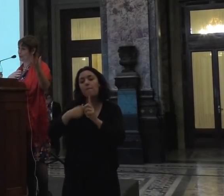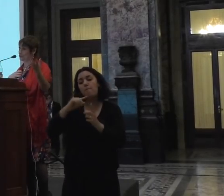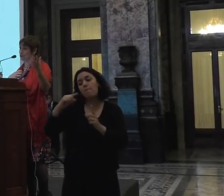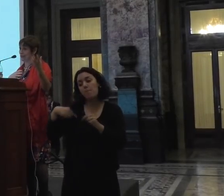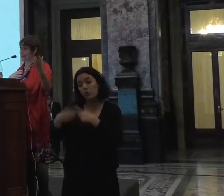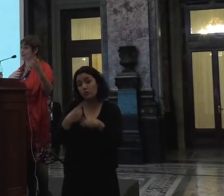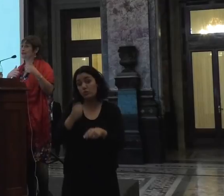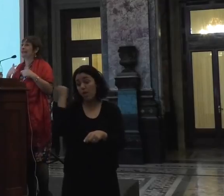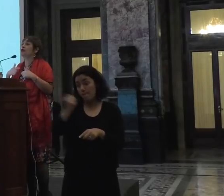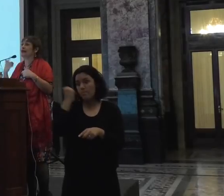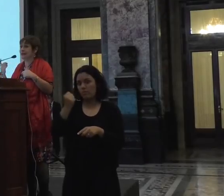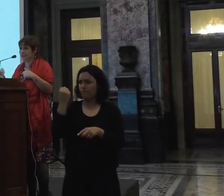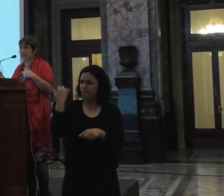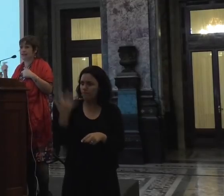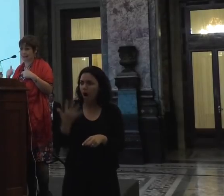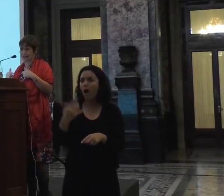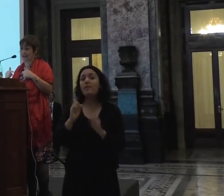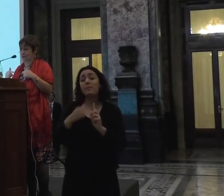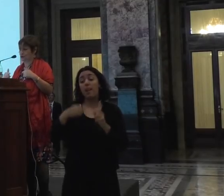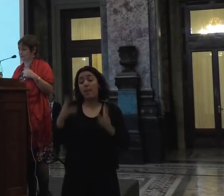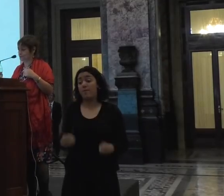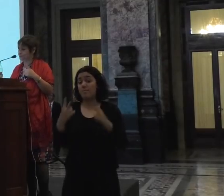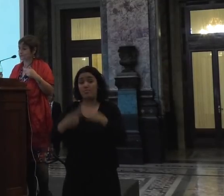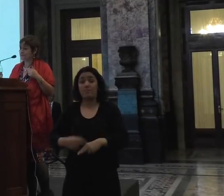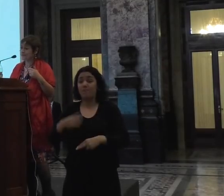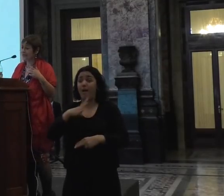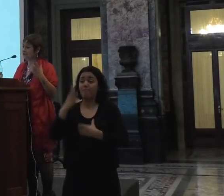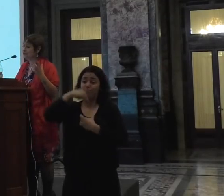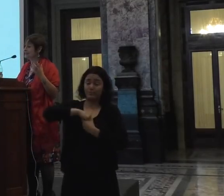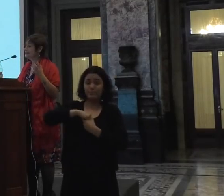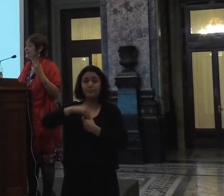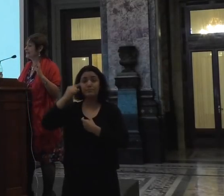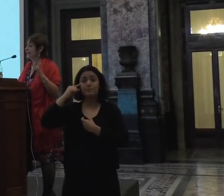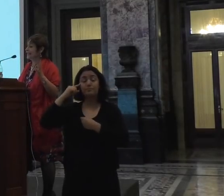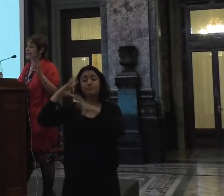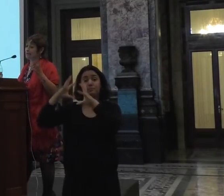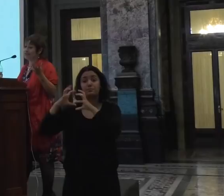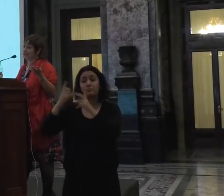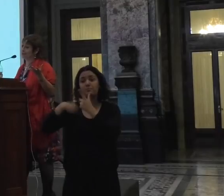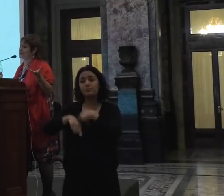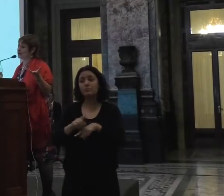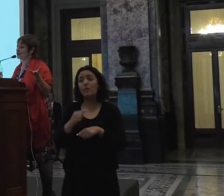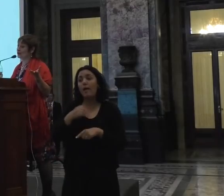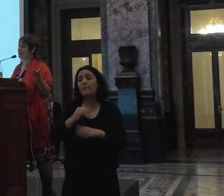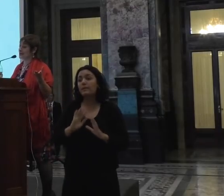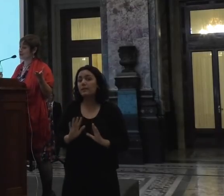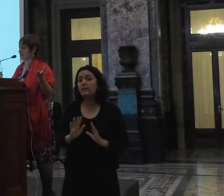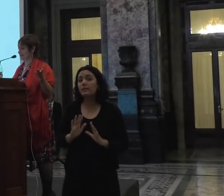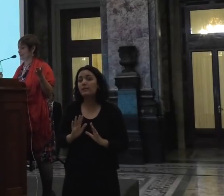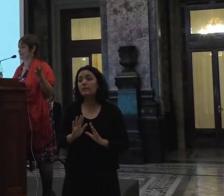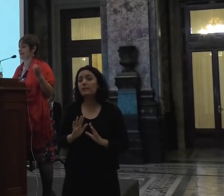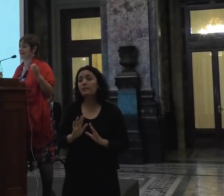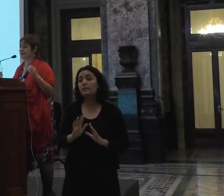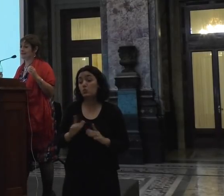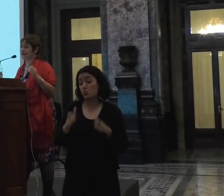tan poderosos que tenemos y con las limitantes que tenemos. Entonces, a mí me tocó la